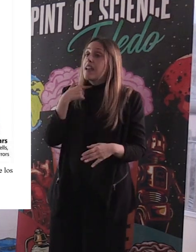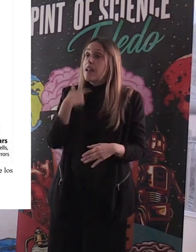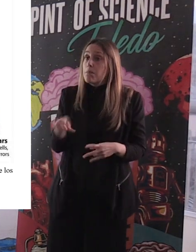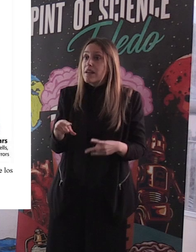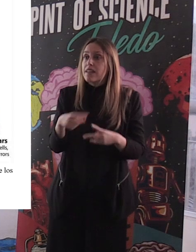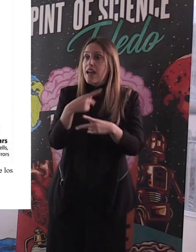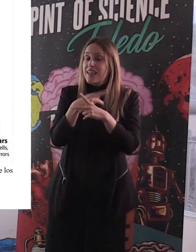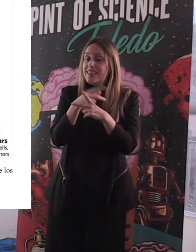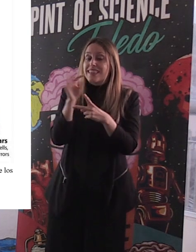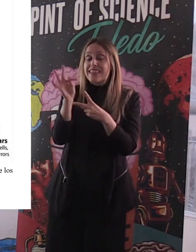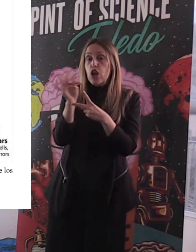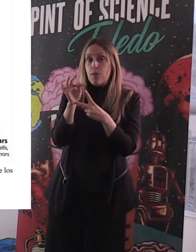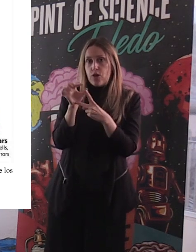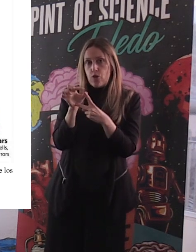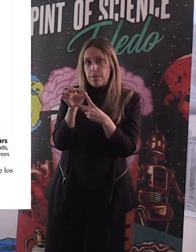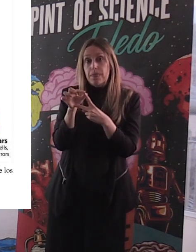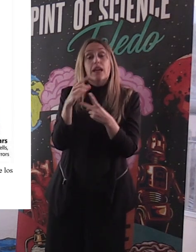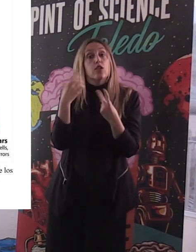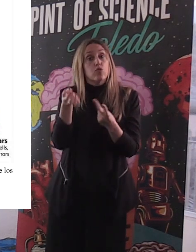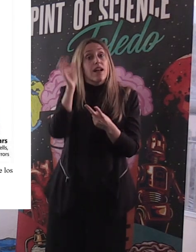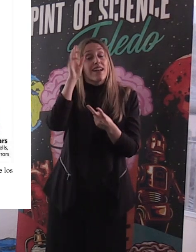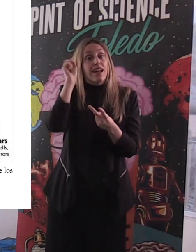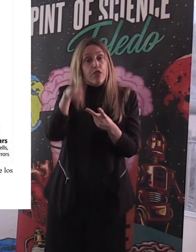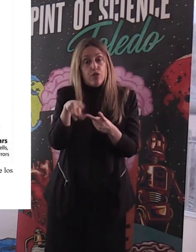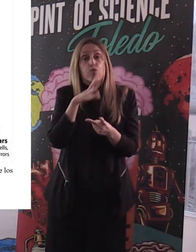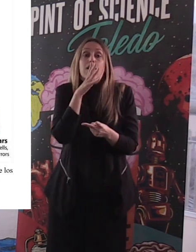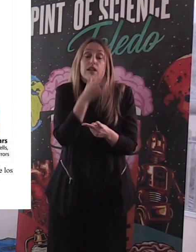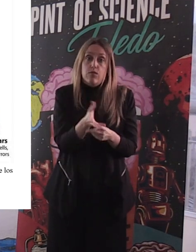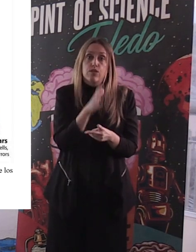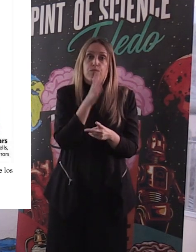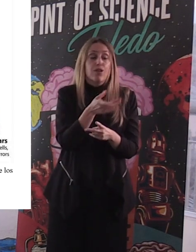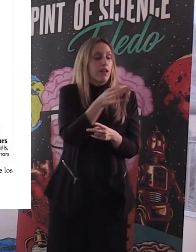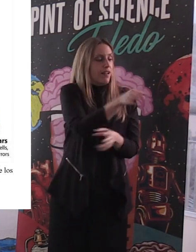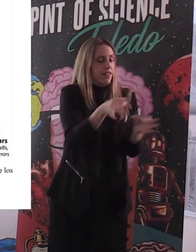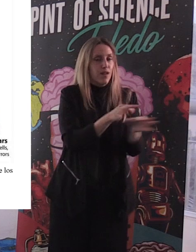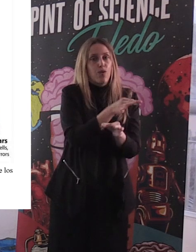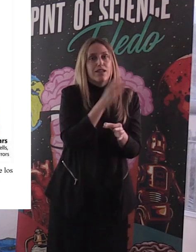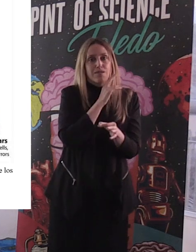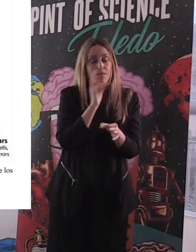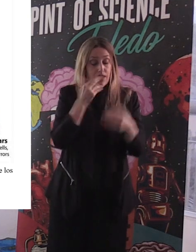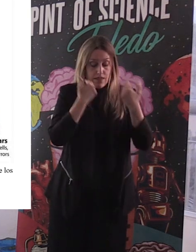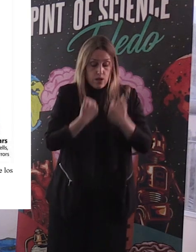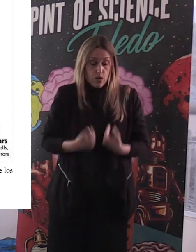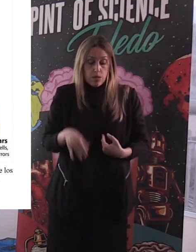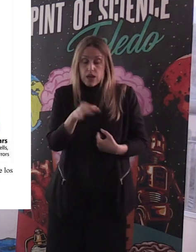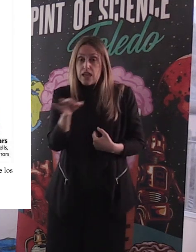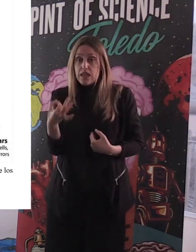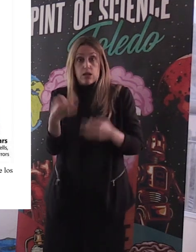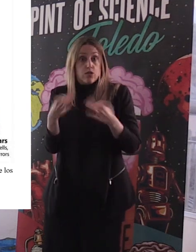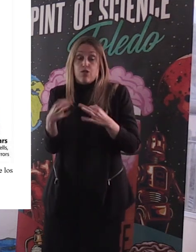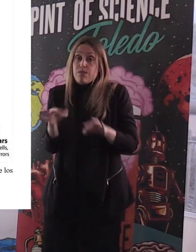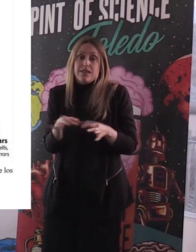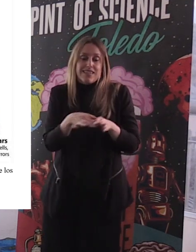los telómeros es una de las razones por qué las células madre del cuerpo y las células normales no se